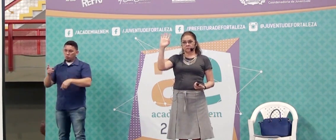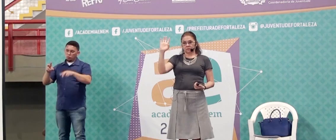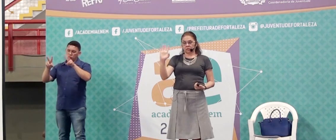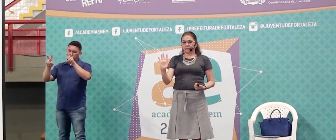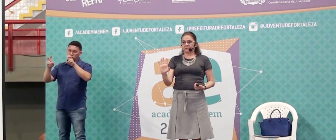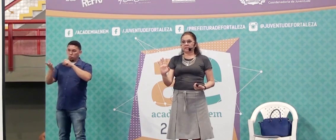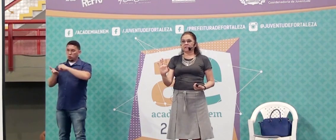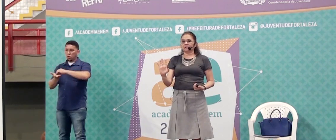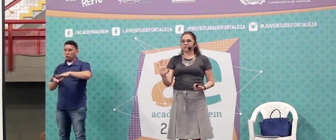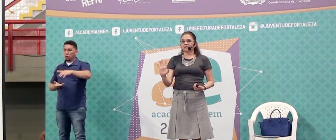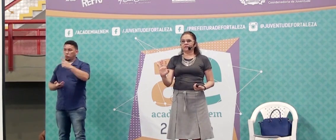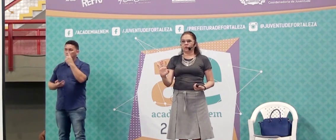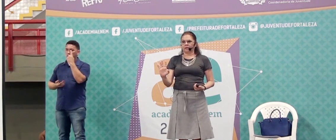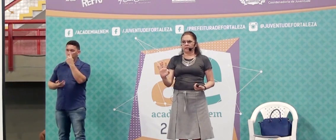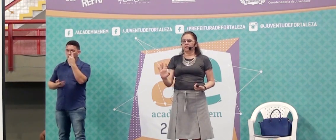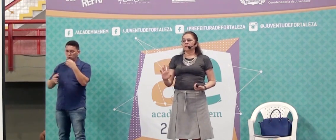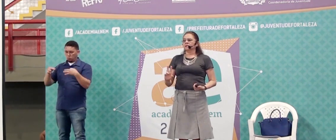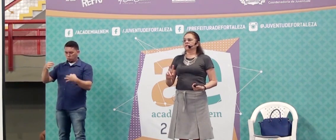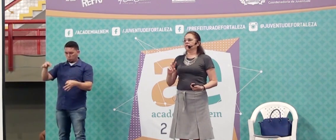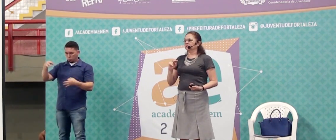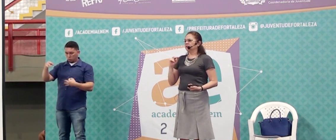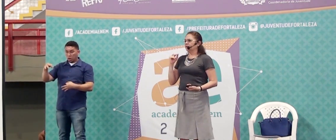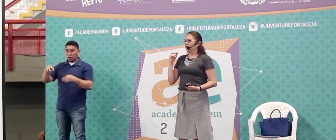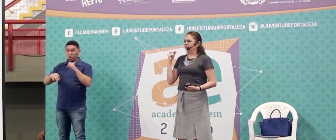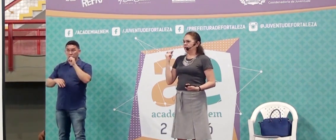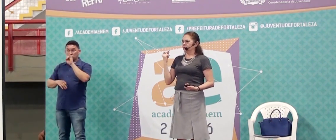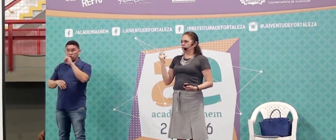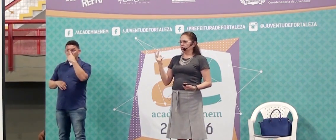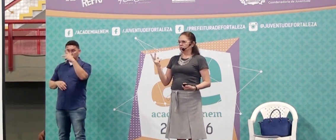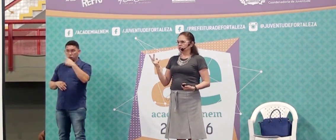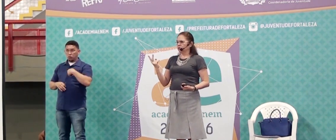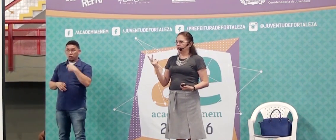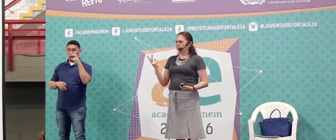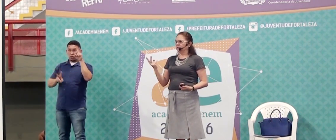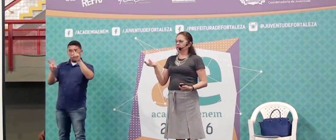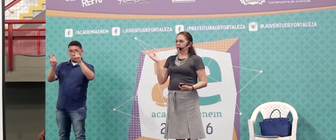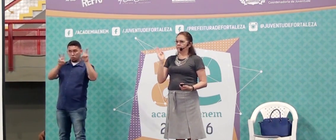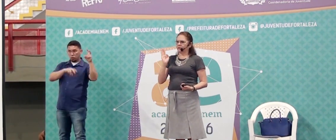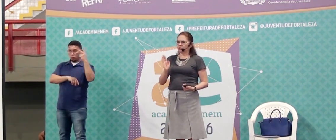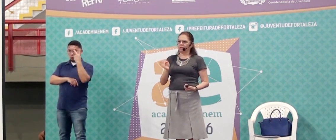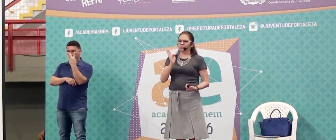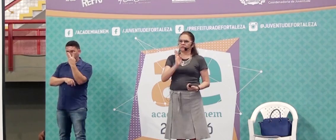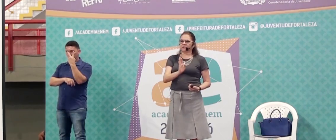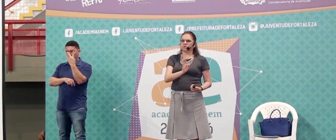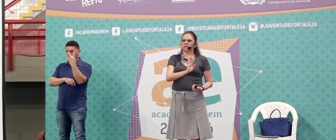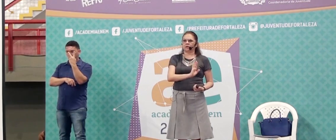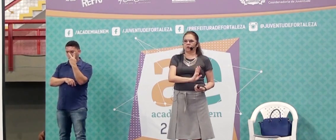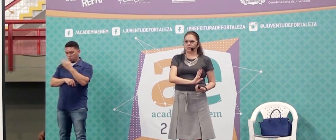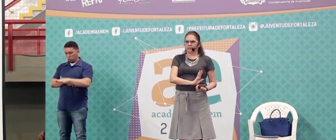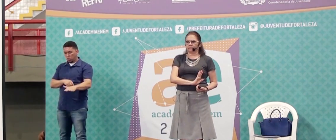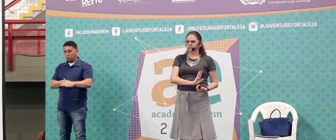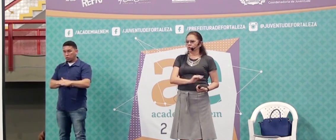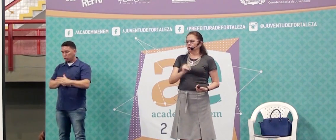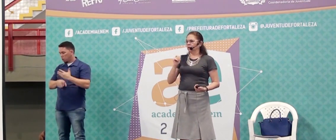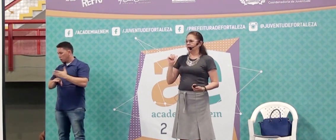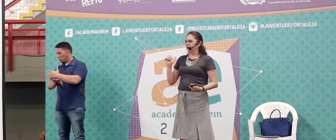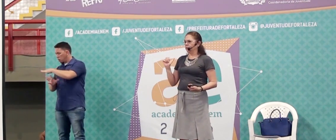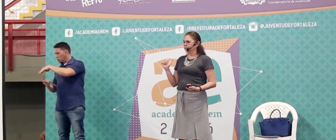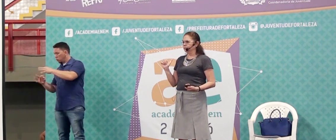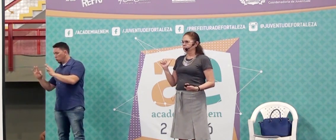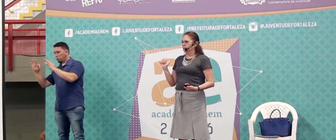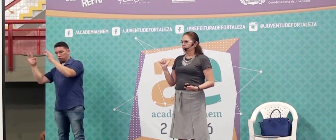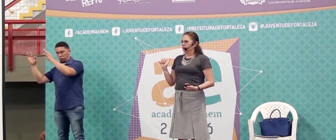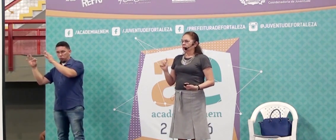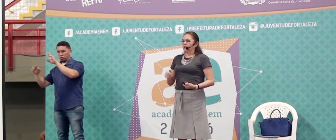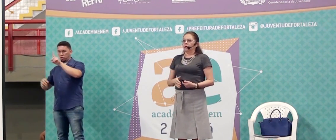tema, só precisa dessa folha. Se você vai fazer os 2 temas, repetindo, você tira cópia. Tudo